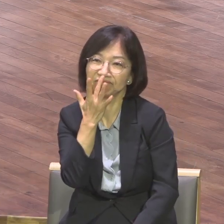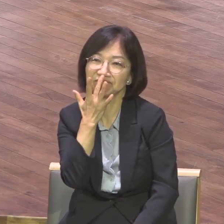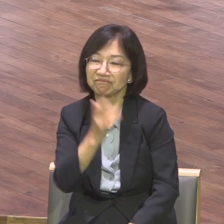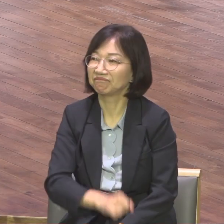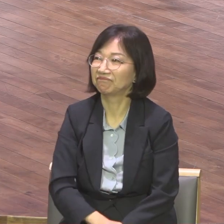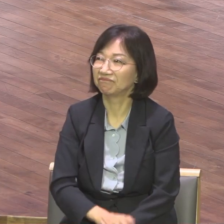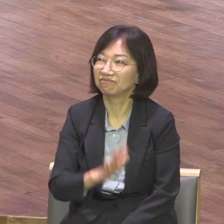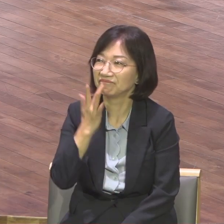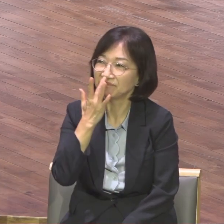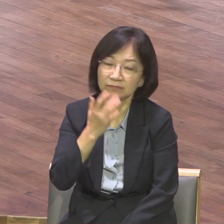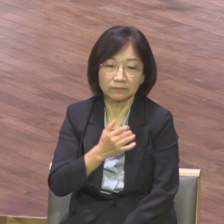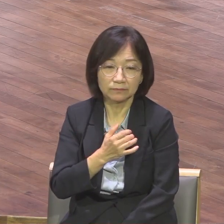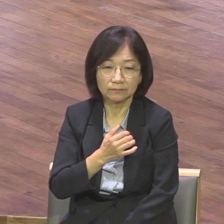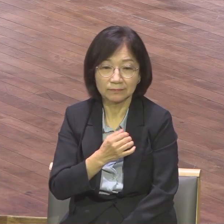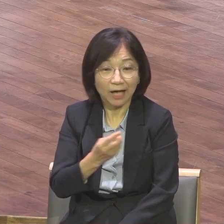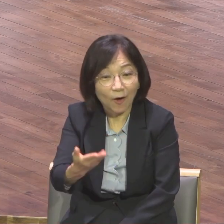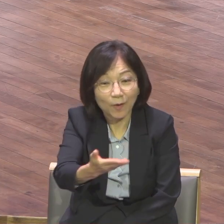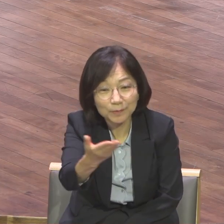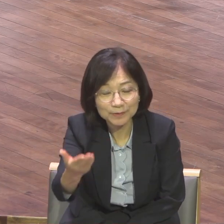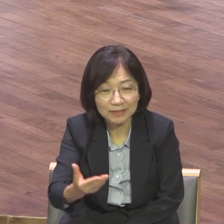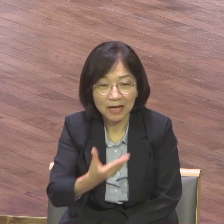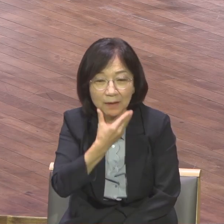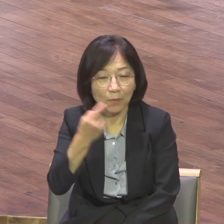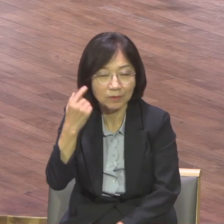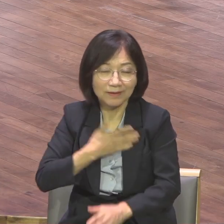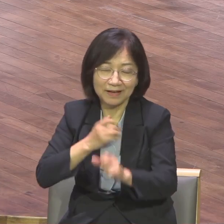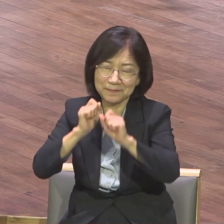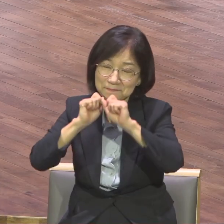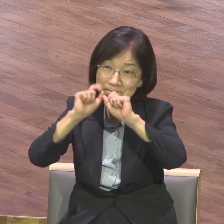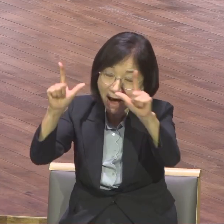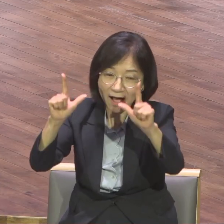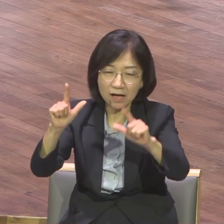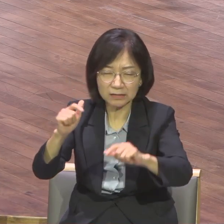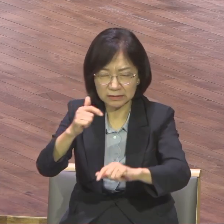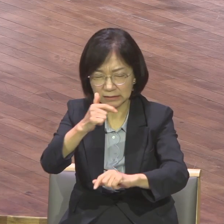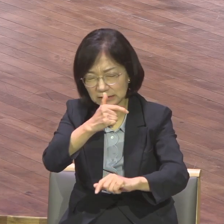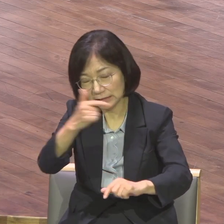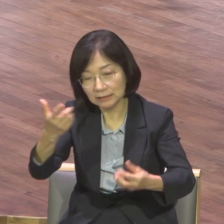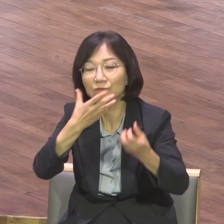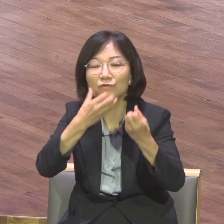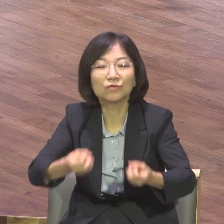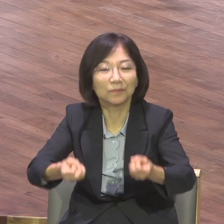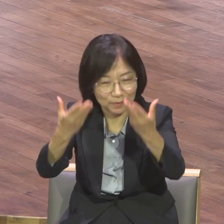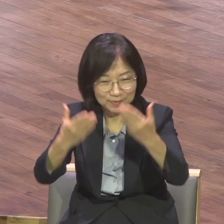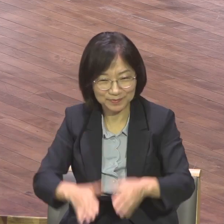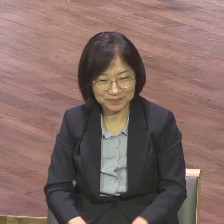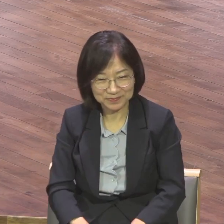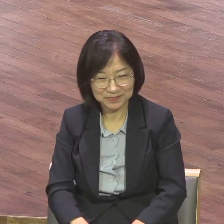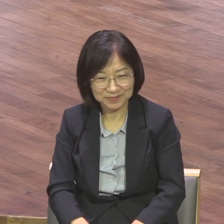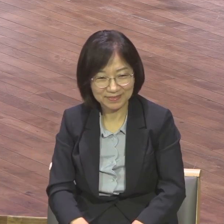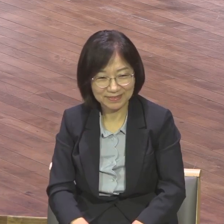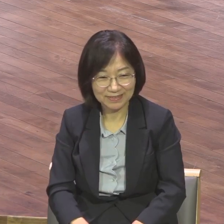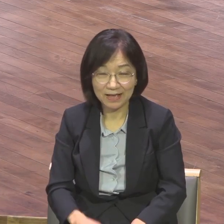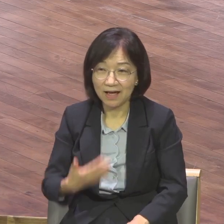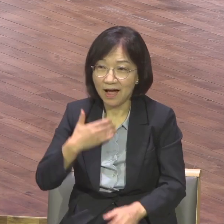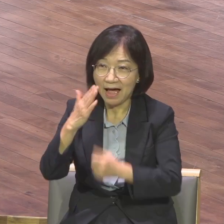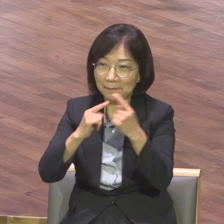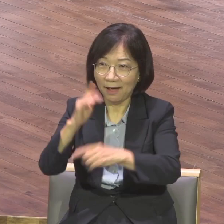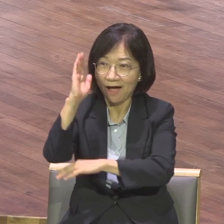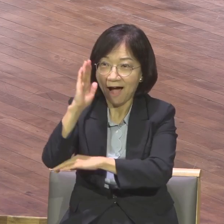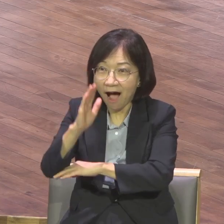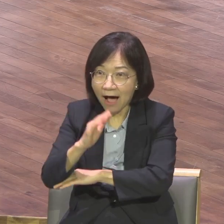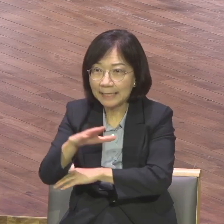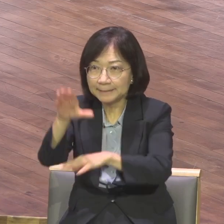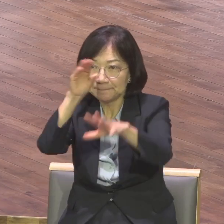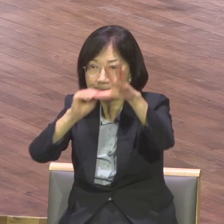최고 은혜인 줄 믿으시기 바랍니다. 아 오늘 내 말씀 때문에 은혜를 받았다 깨달았다 참 내가 회개가 나온다 내가